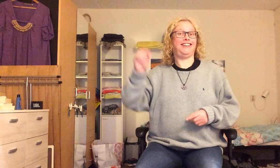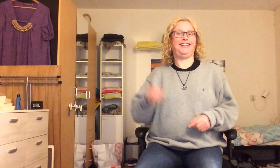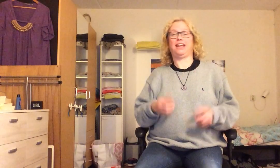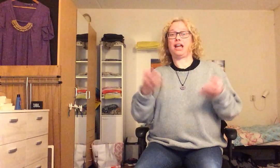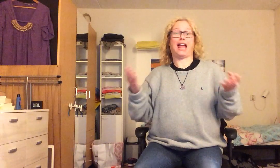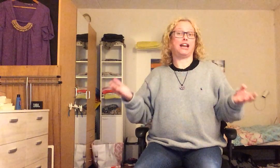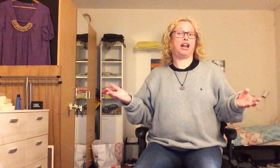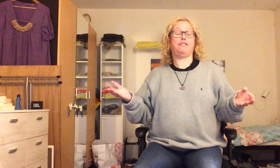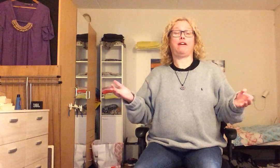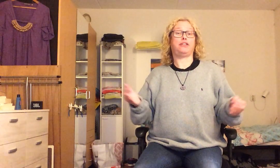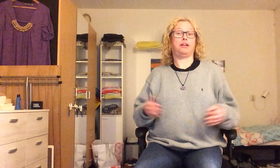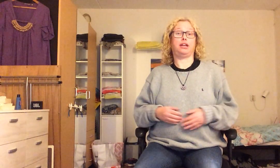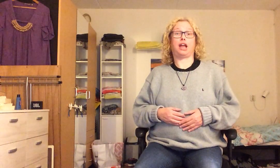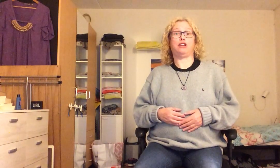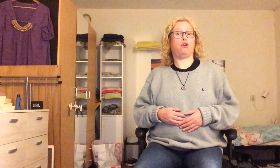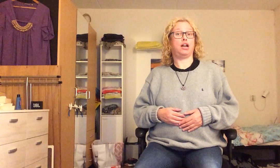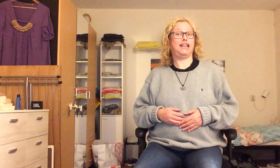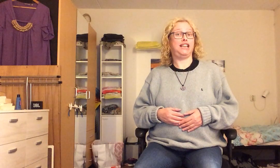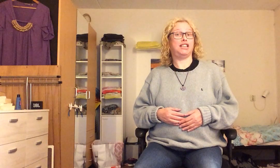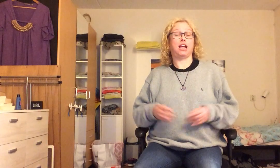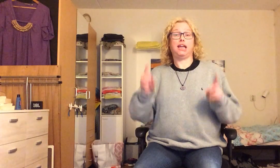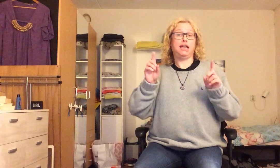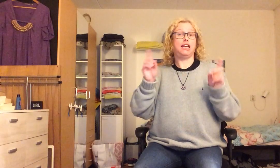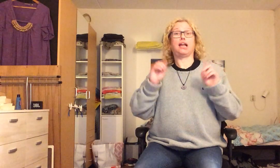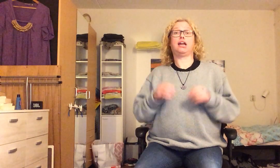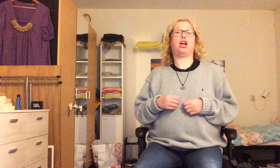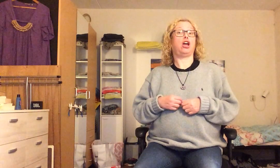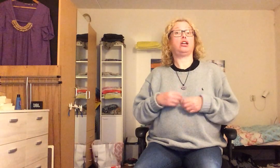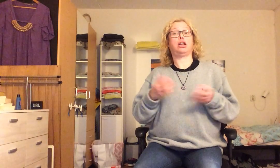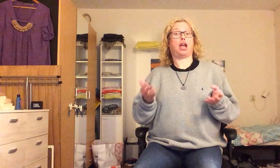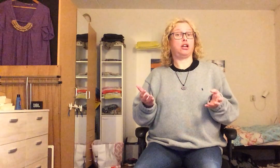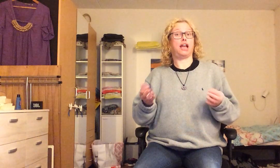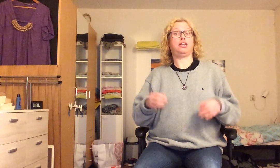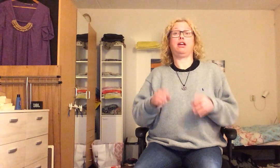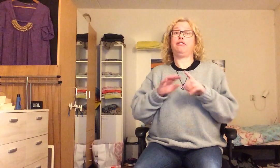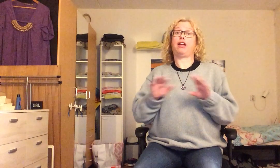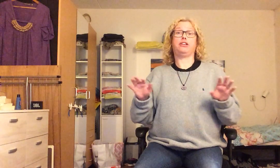In het kader van Scheldwoordenweekend hierbij een songtekst uit